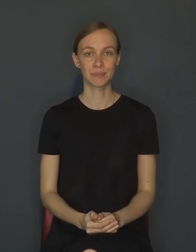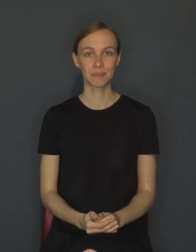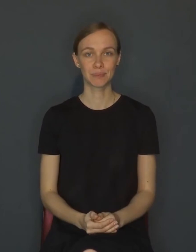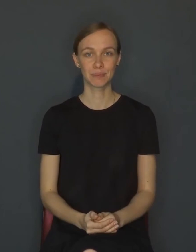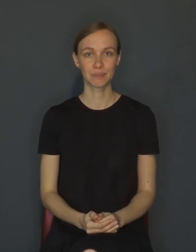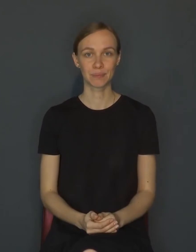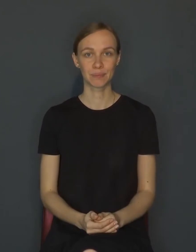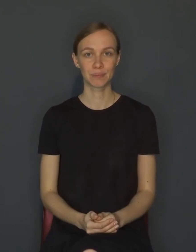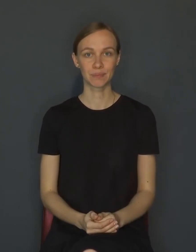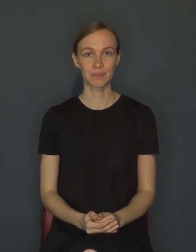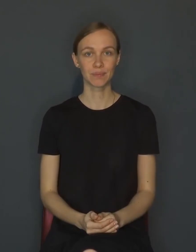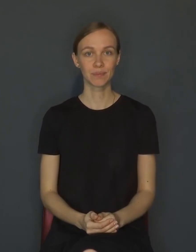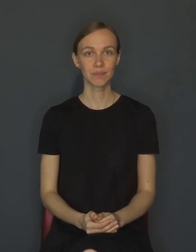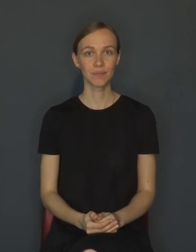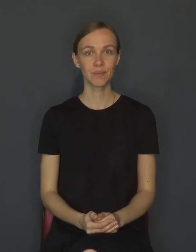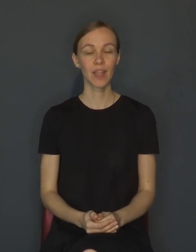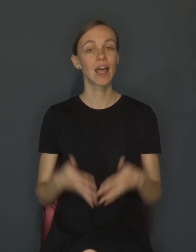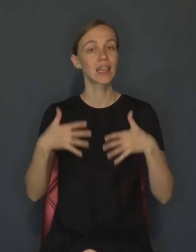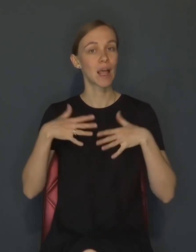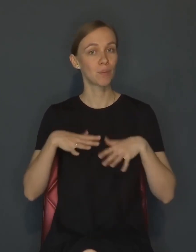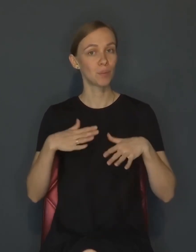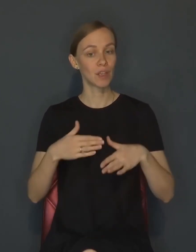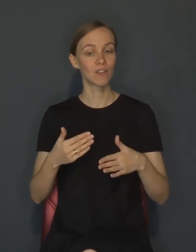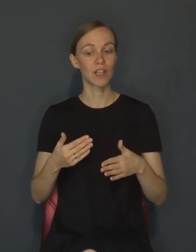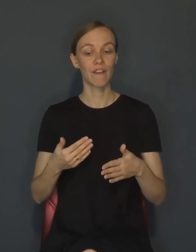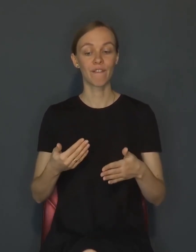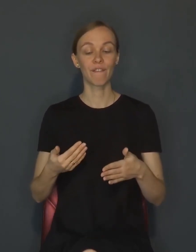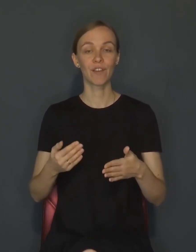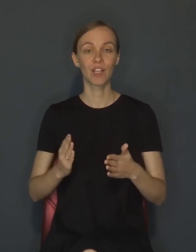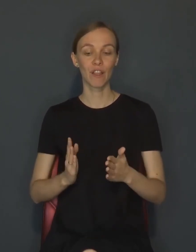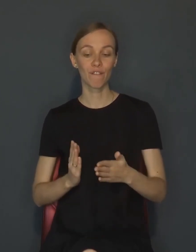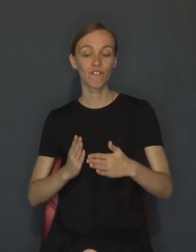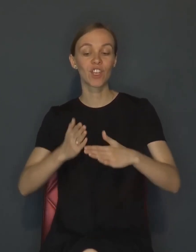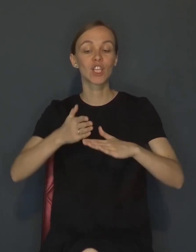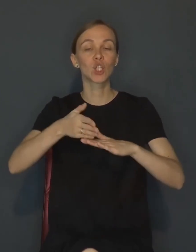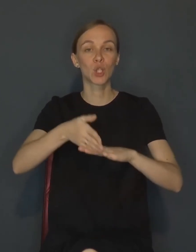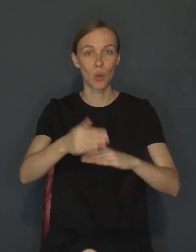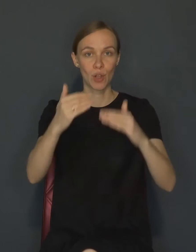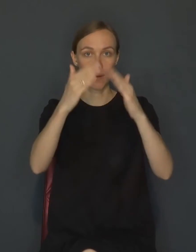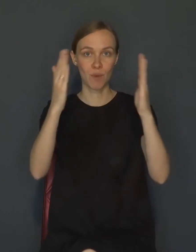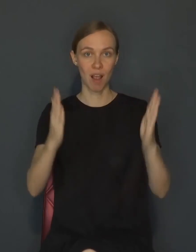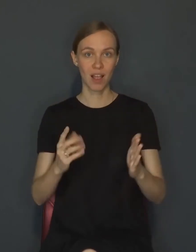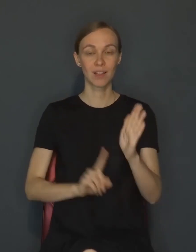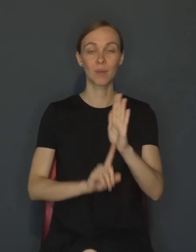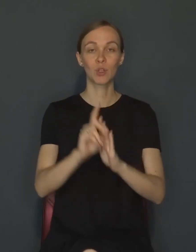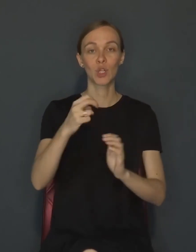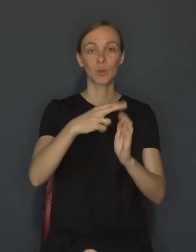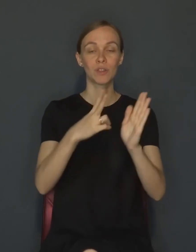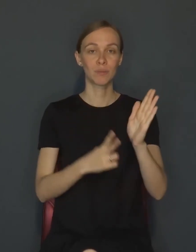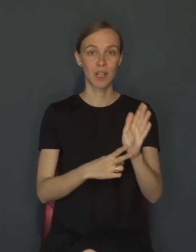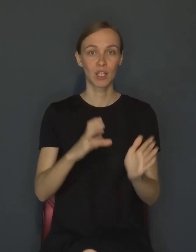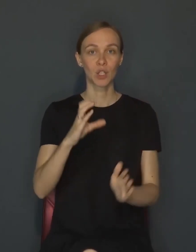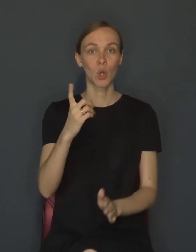На південь від в'їзної брами на початку 17 століття звели палац